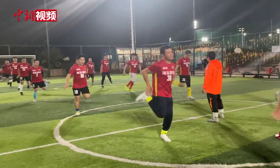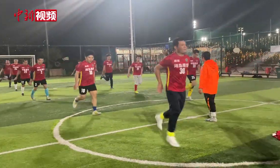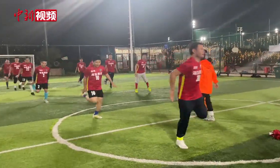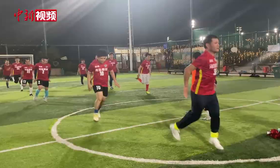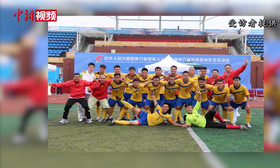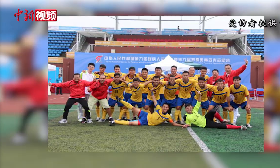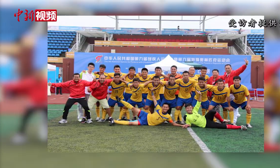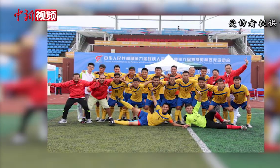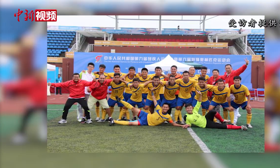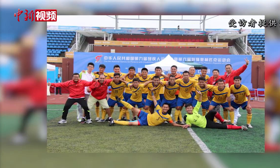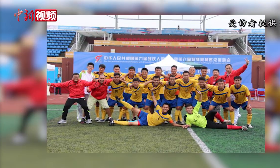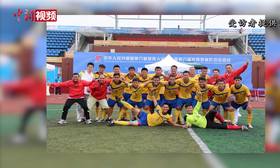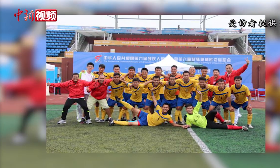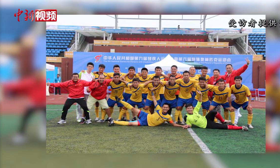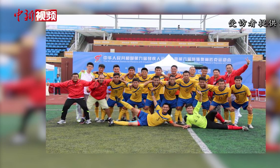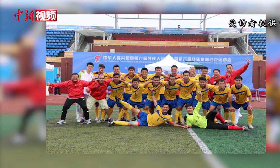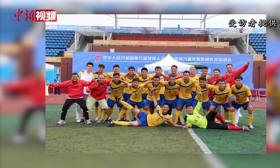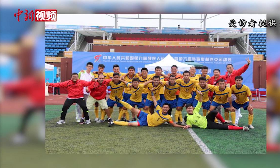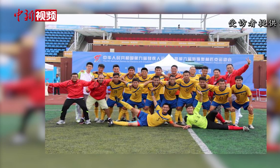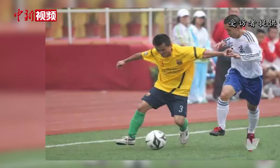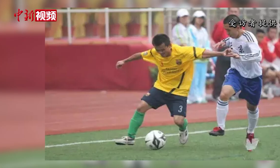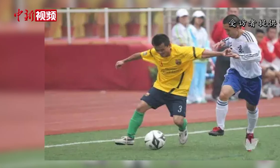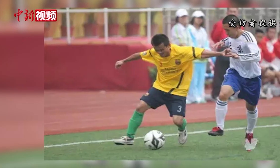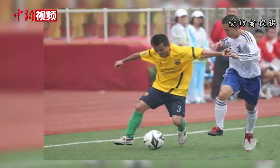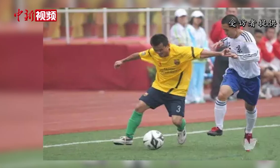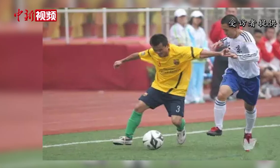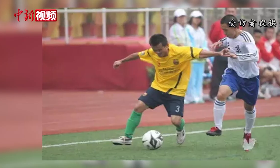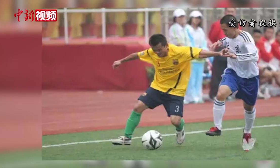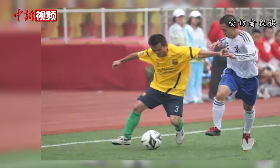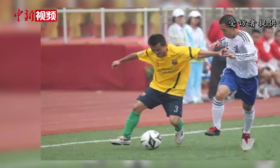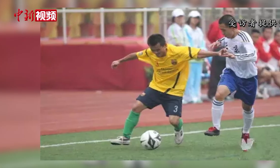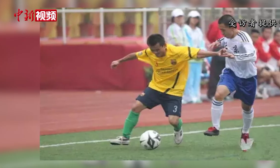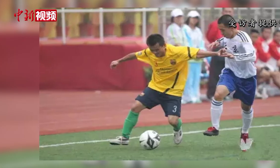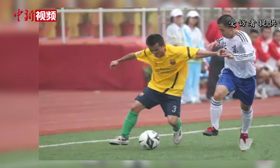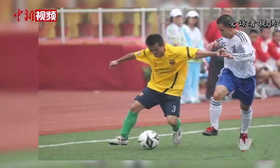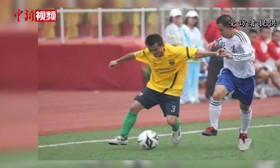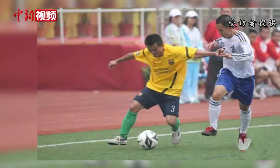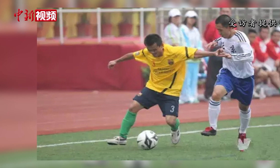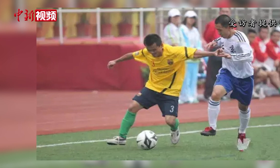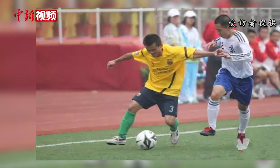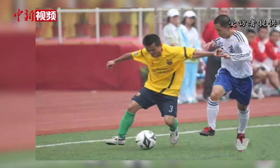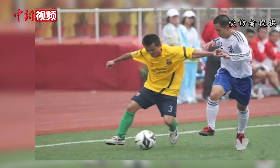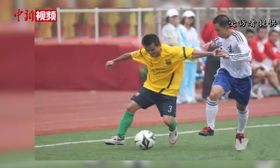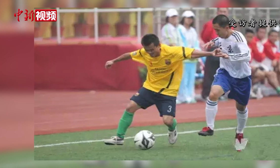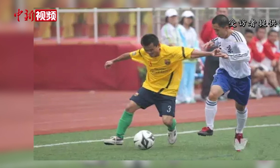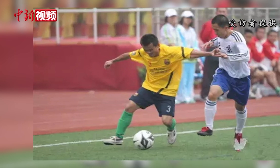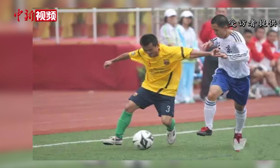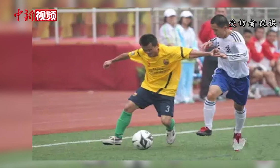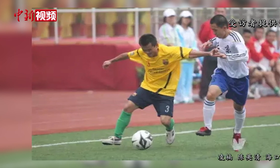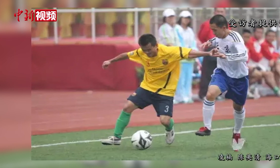练，2003年到2021年，海龙足球队参加十余场全国聋人足球锦标赛，取得优异成